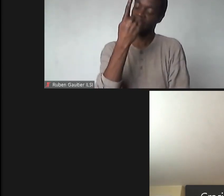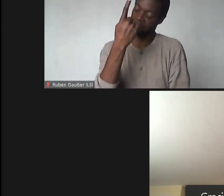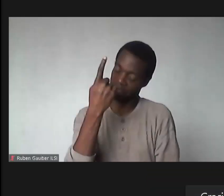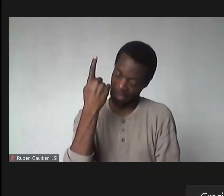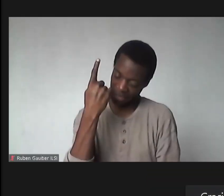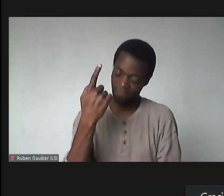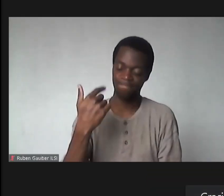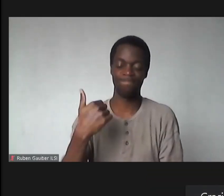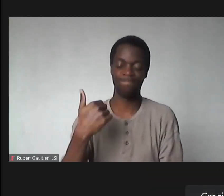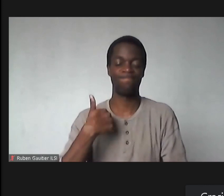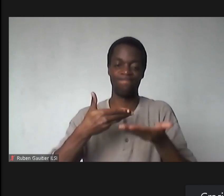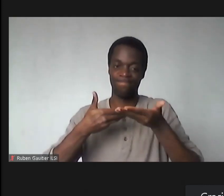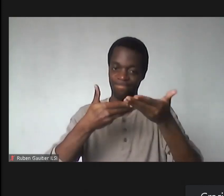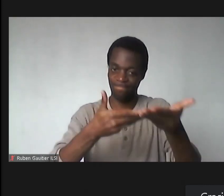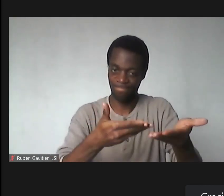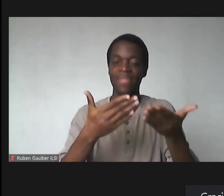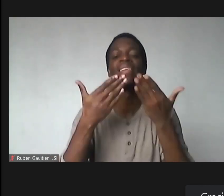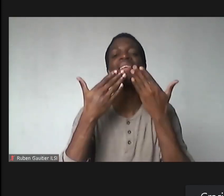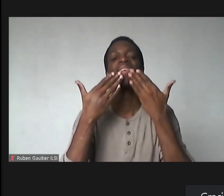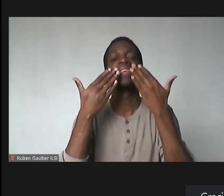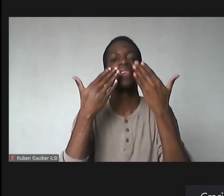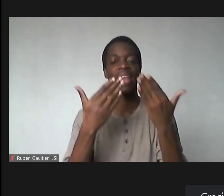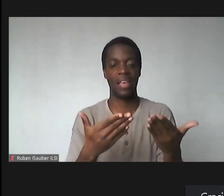un placer hablar aquí